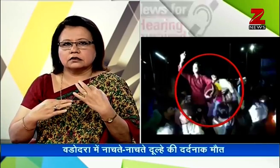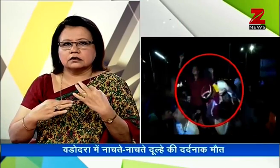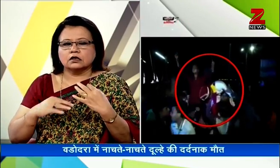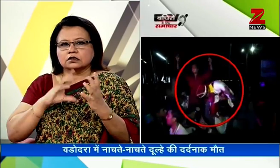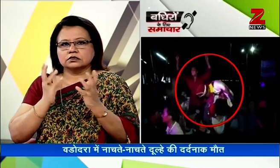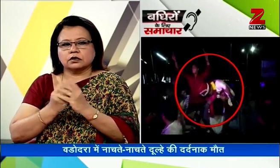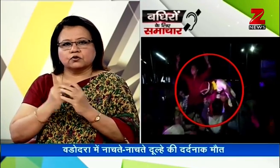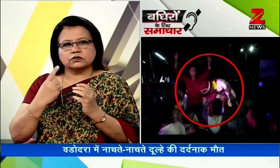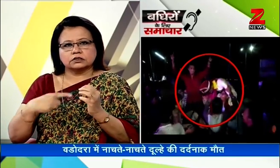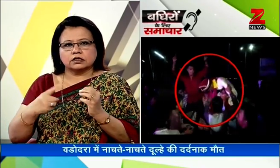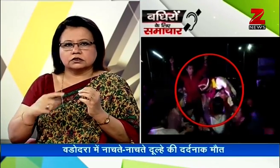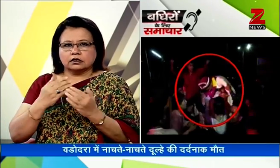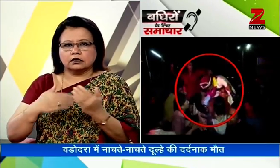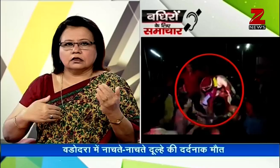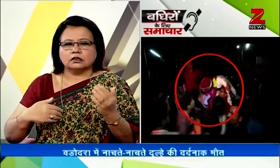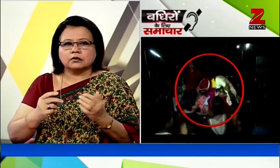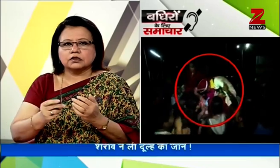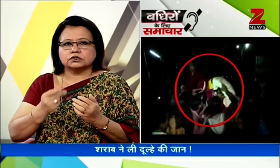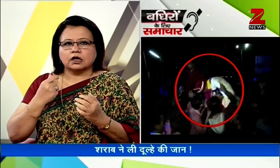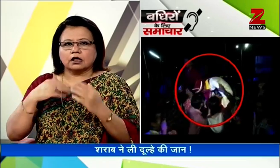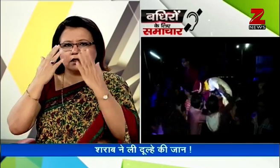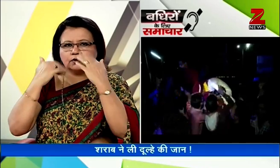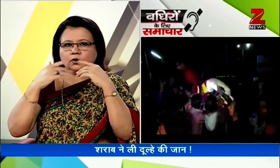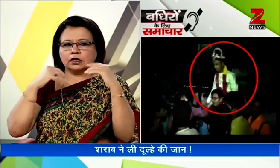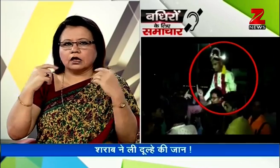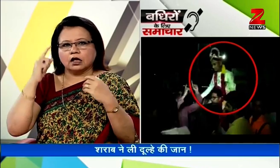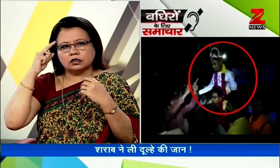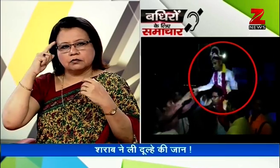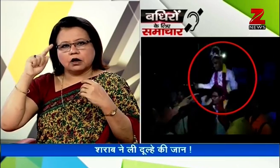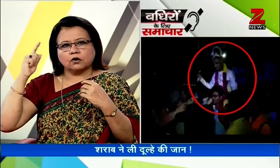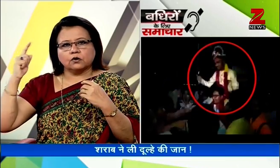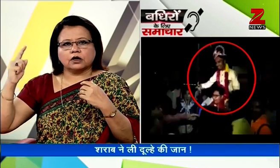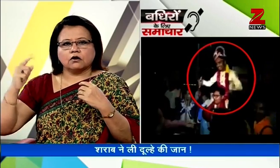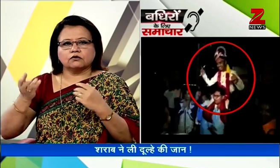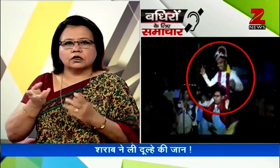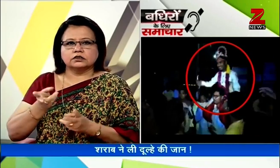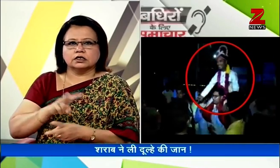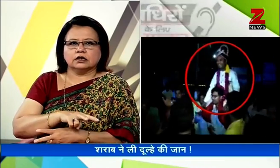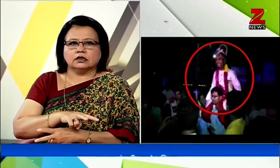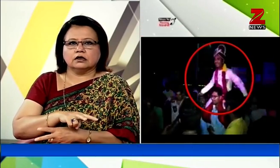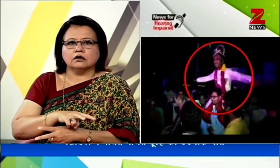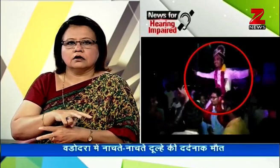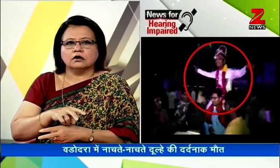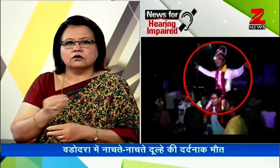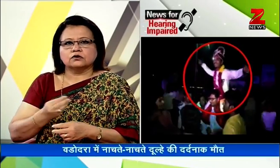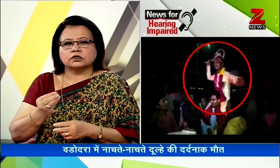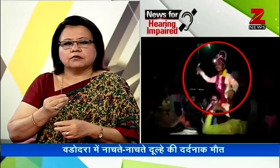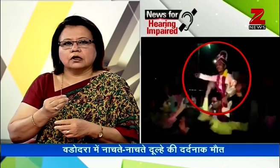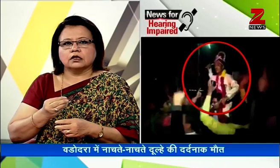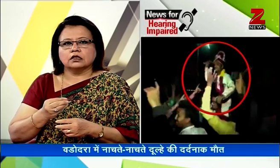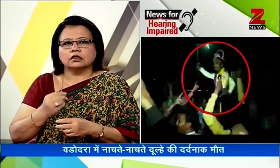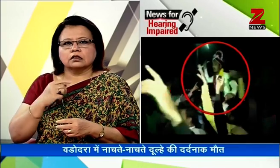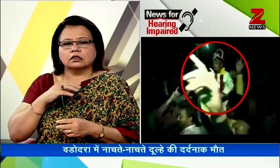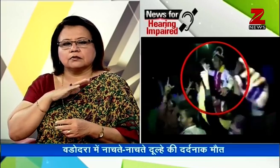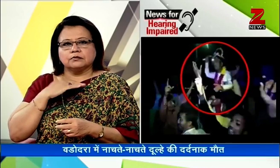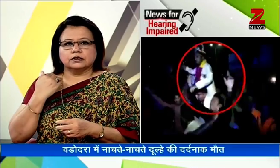था। सब कुछ सही चल रहा था, तभी अचानक दूल्हे ने होश खो दिए और वो नीचे गिरने लगा। कुछ